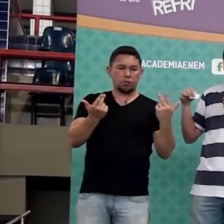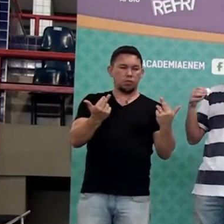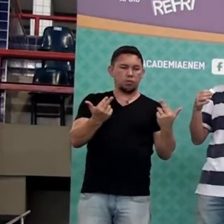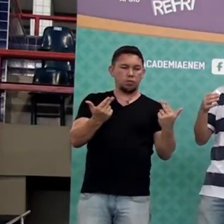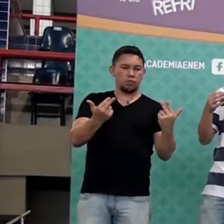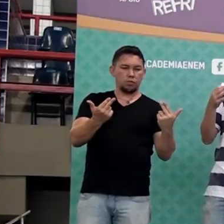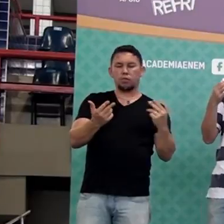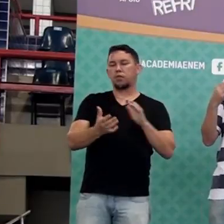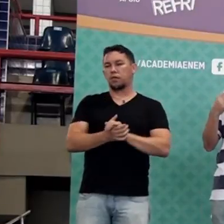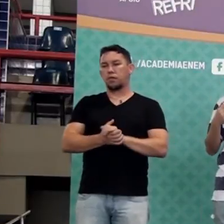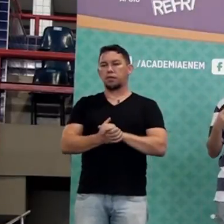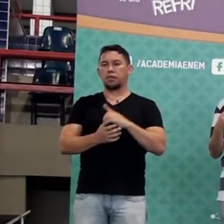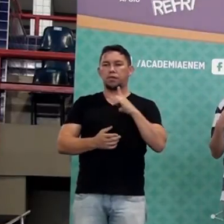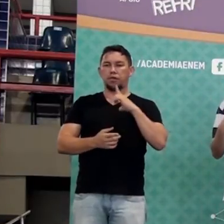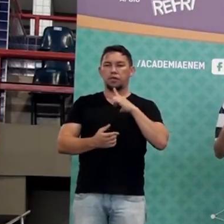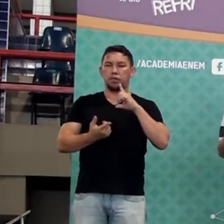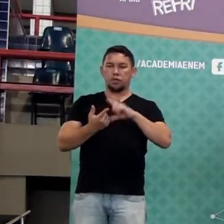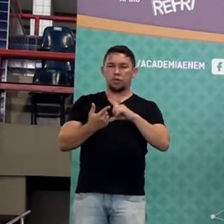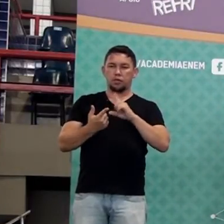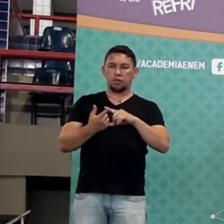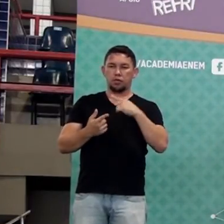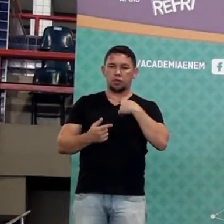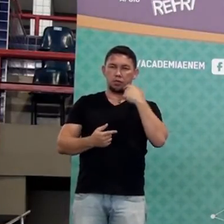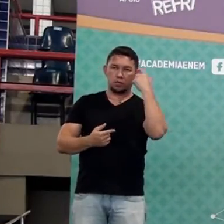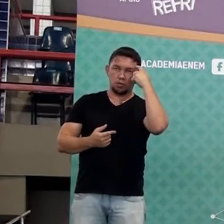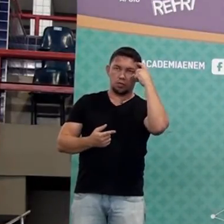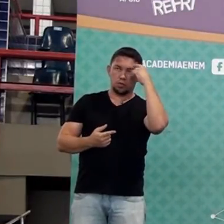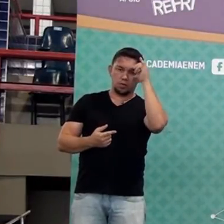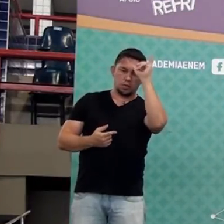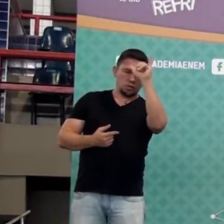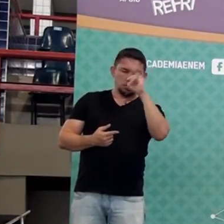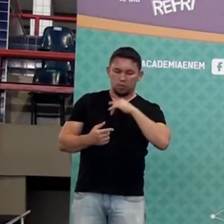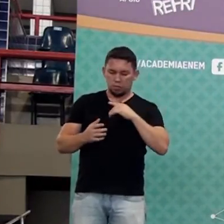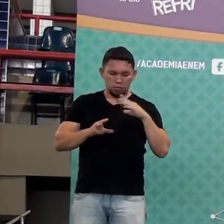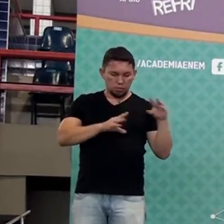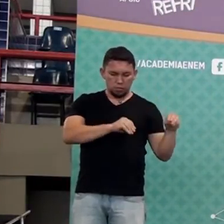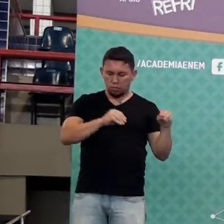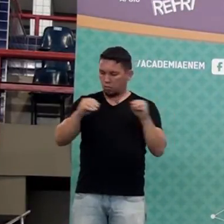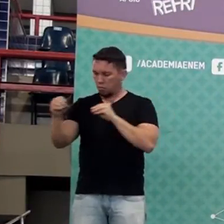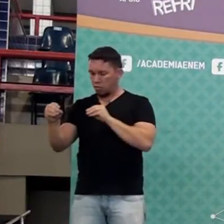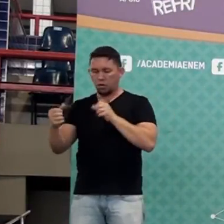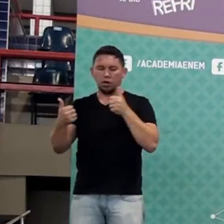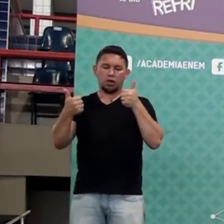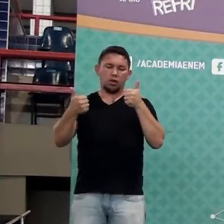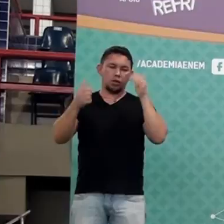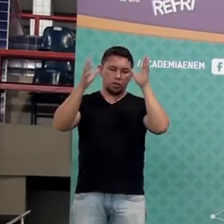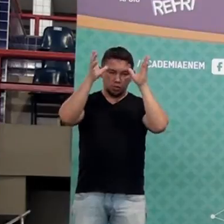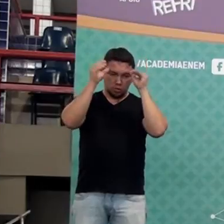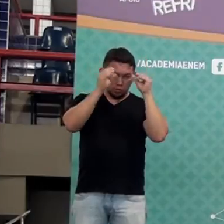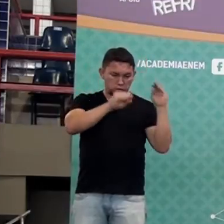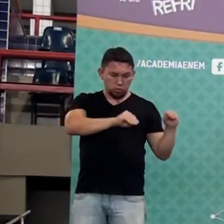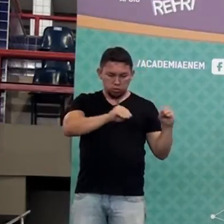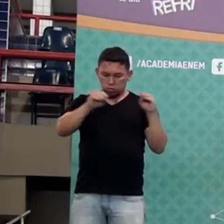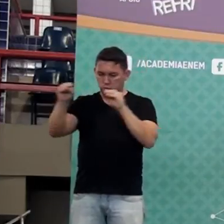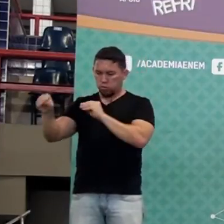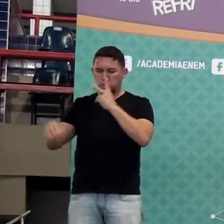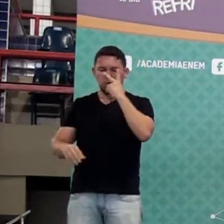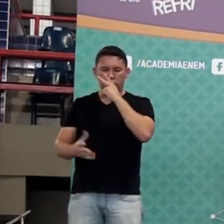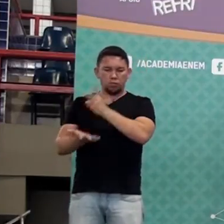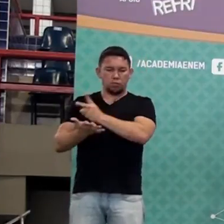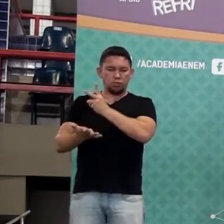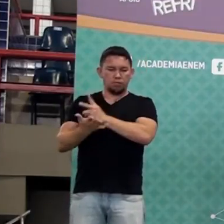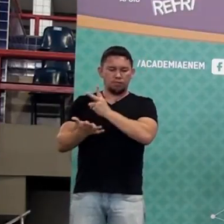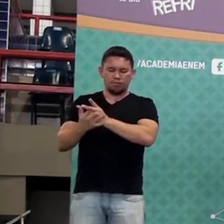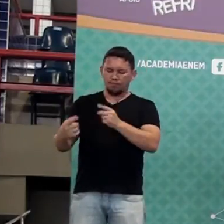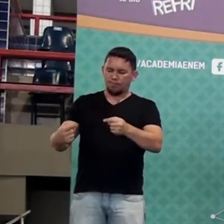vizinho. Então, houve uma baixa rejeição da população com essa mudança, porque é uma mudança que manteve o